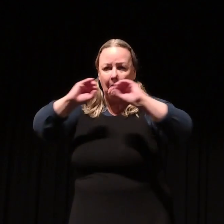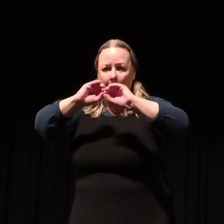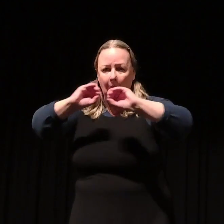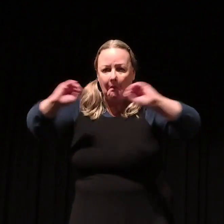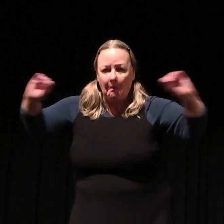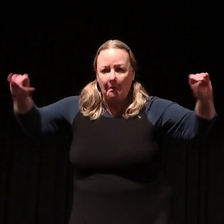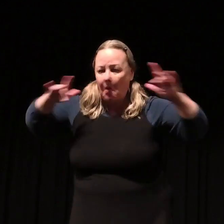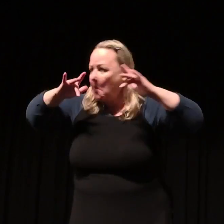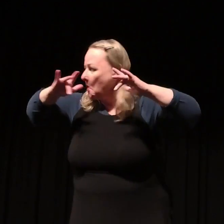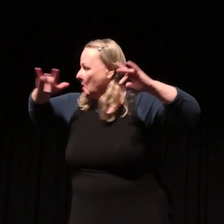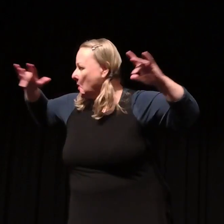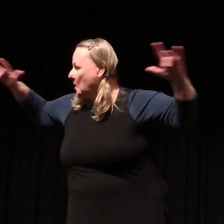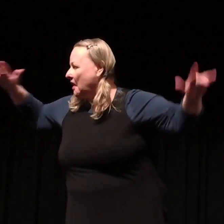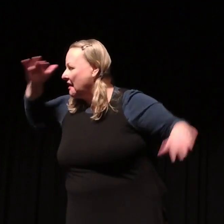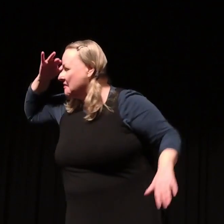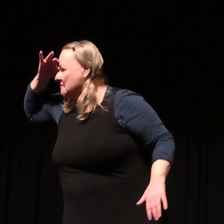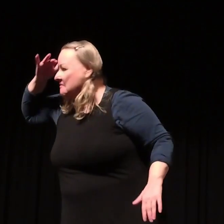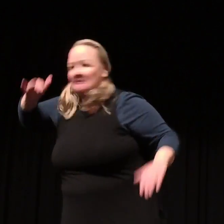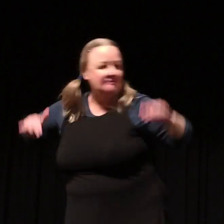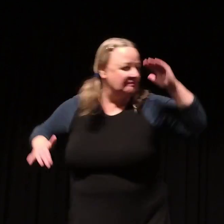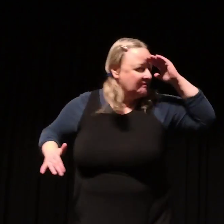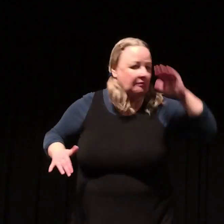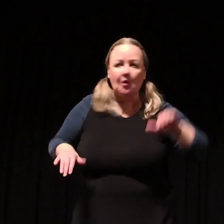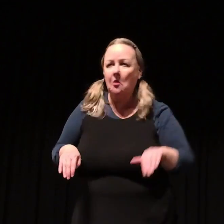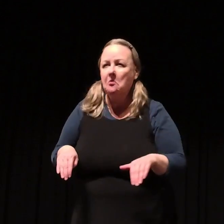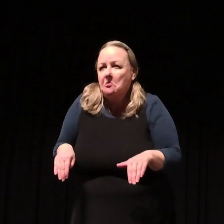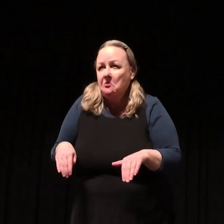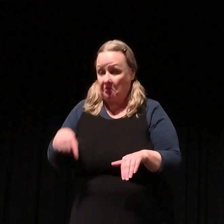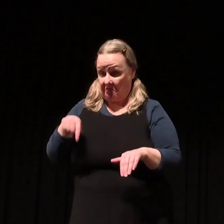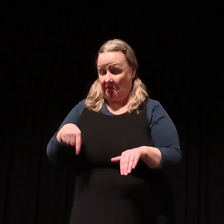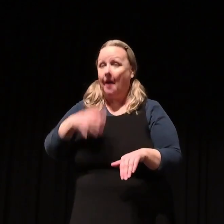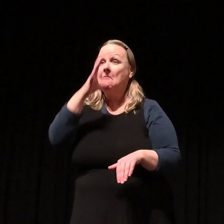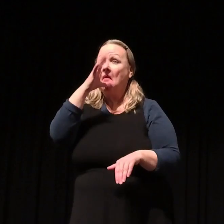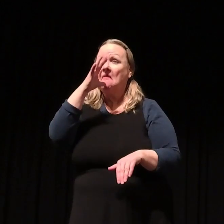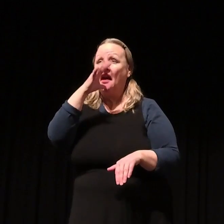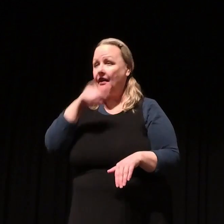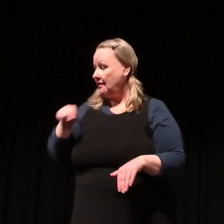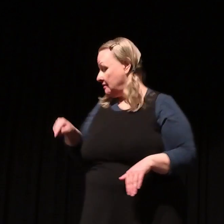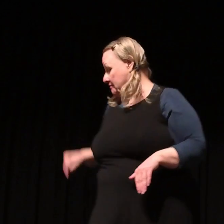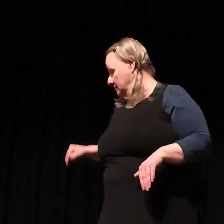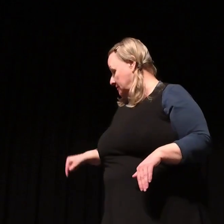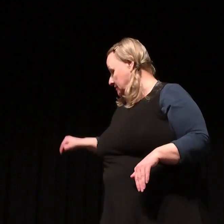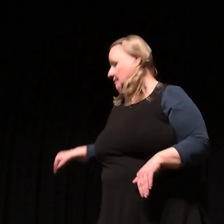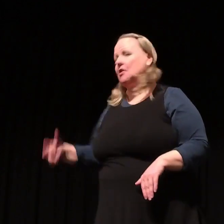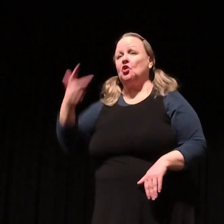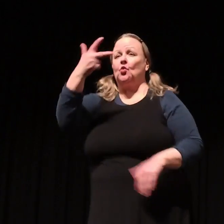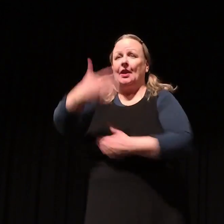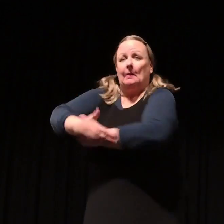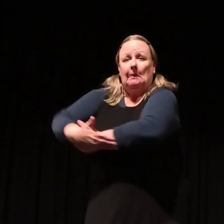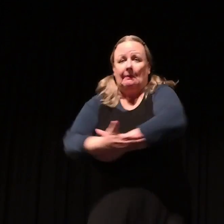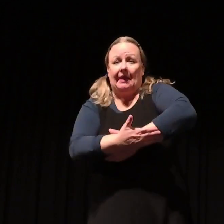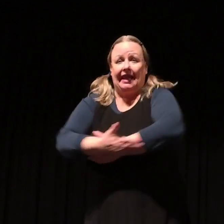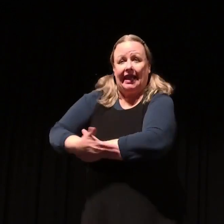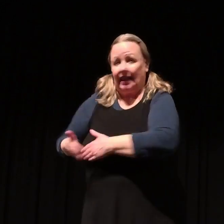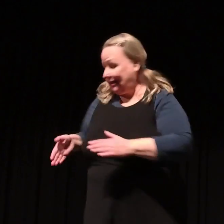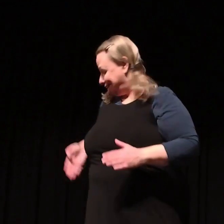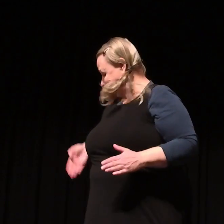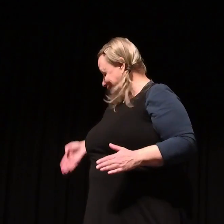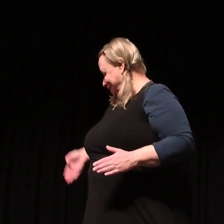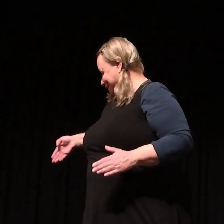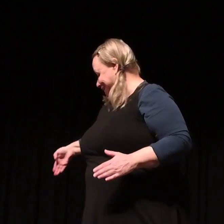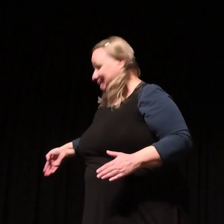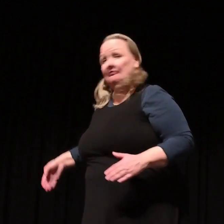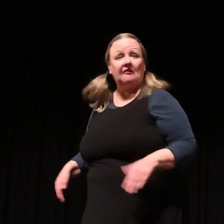les deux côtés. Il n'y a rien. On ne voit rien. Donc, la mère, avec ses